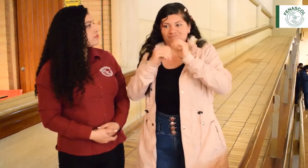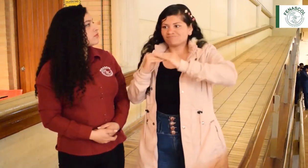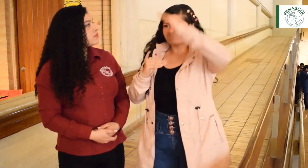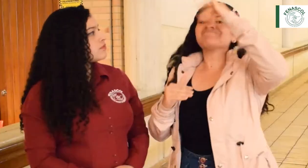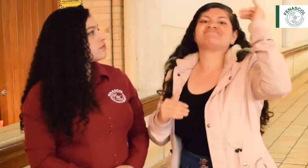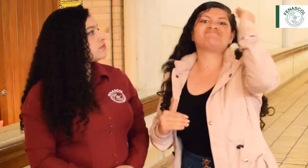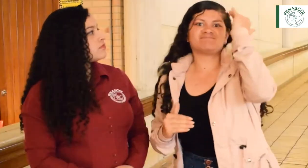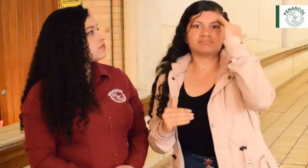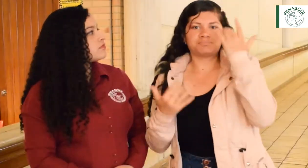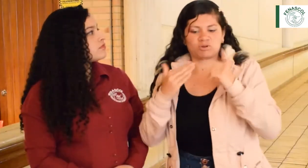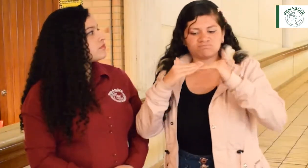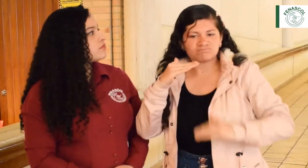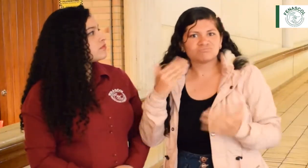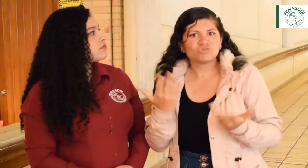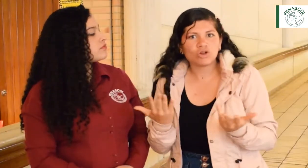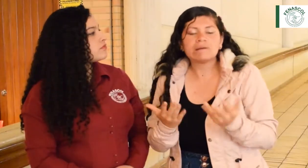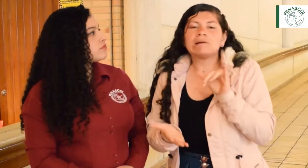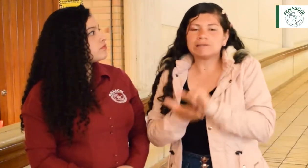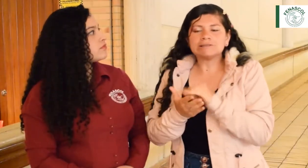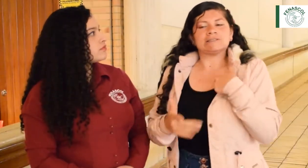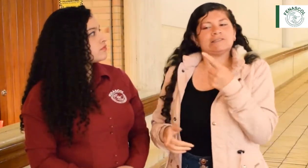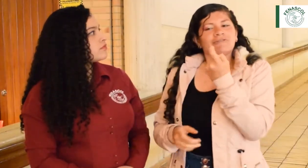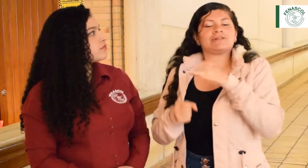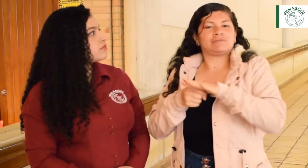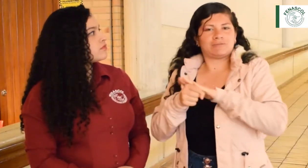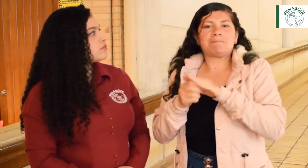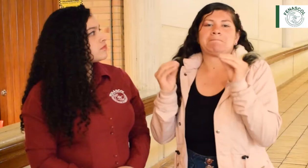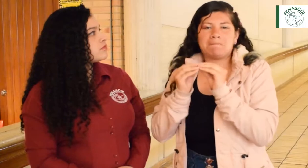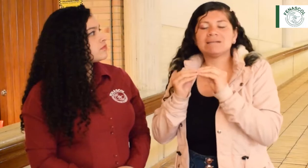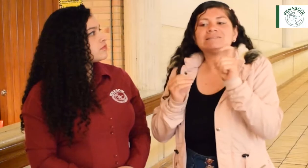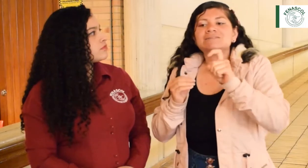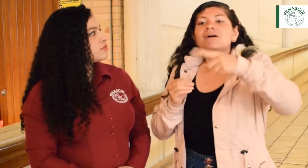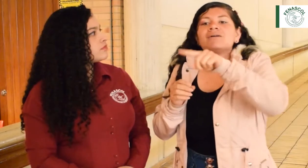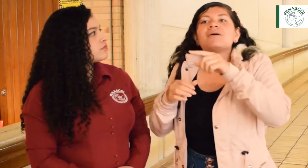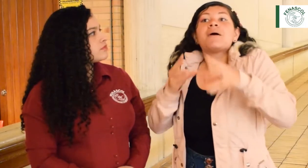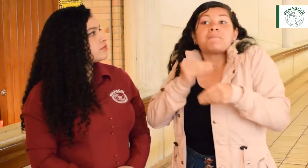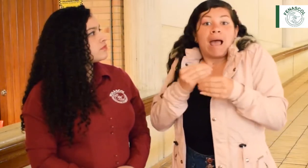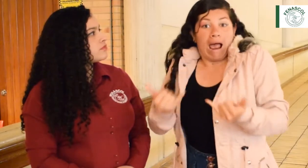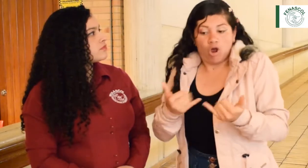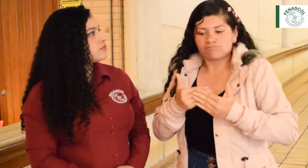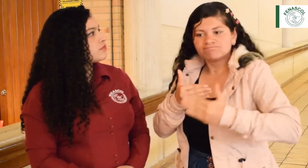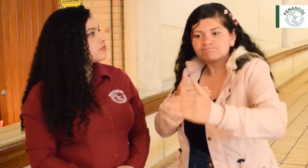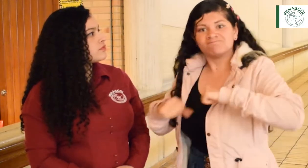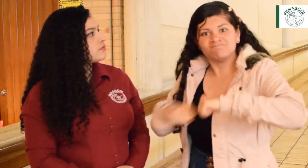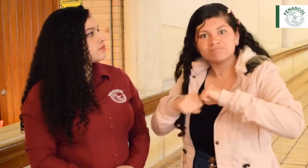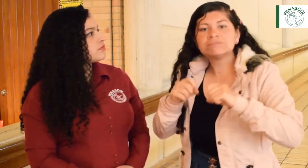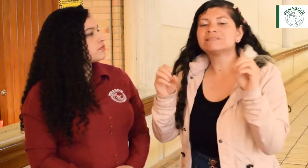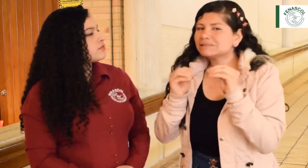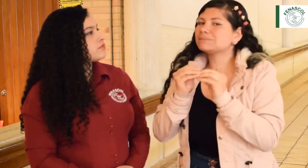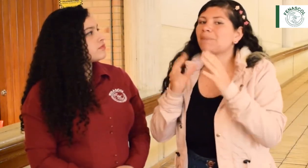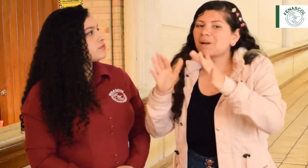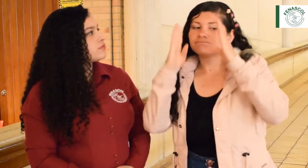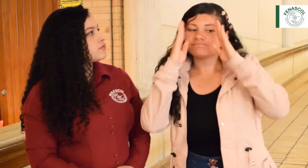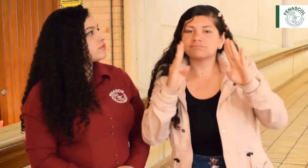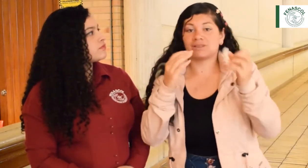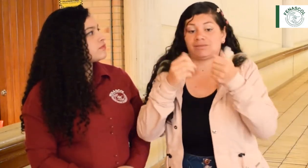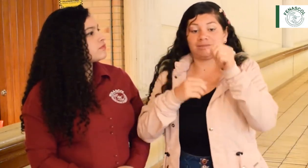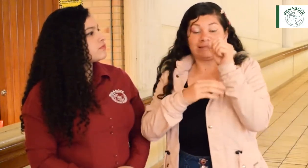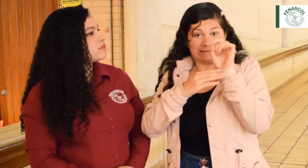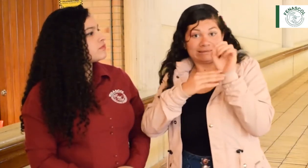tecnológicas o si a veces ingresan al portal web no saben A dónde dirigirse entonces creo que es importante